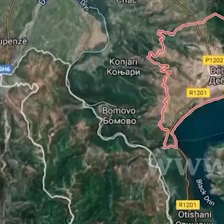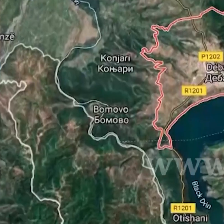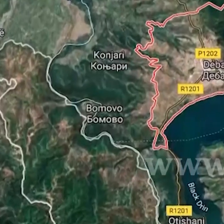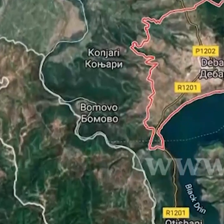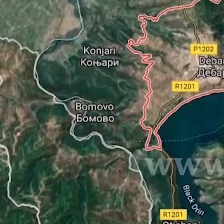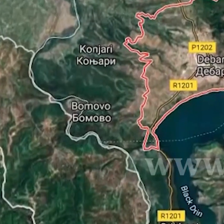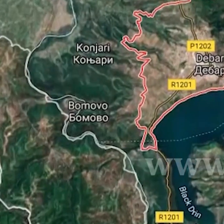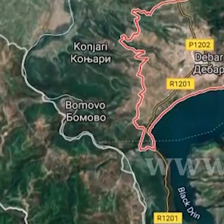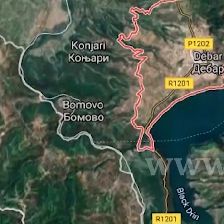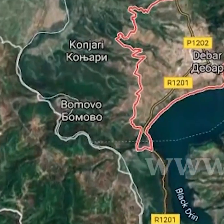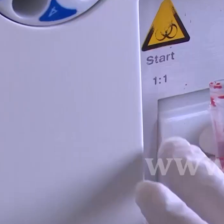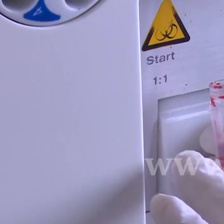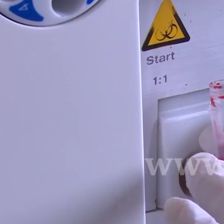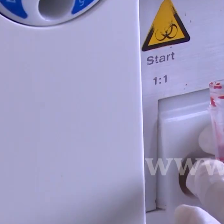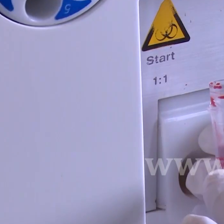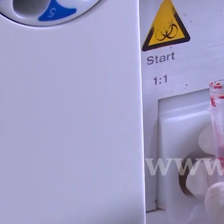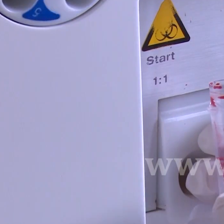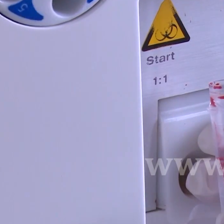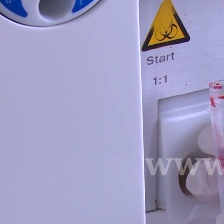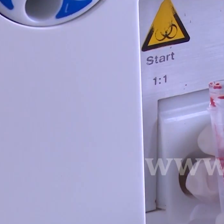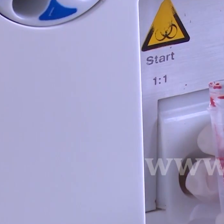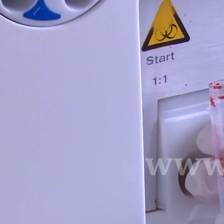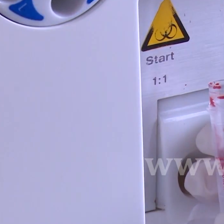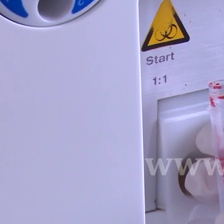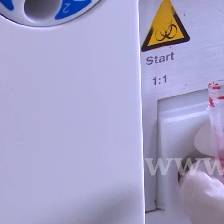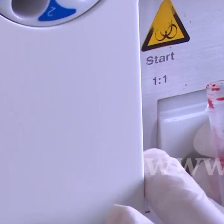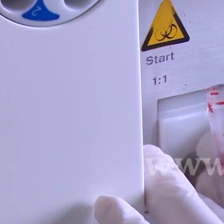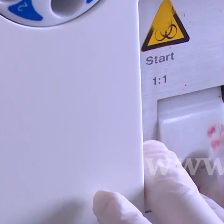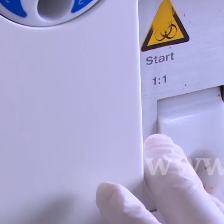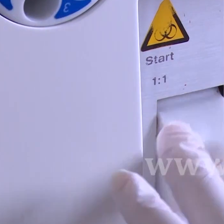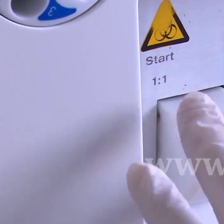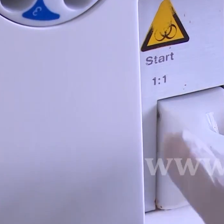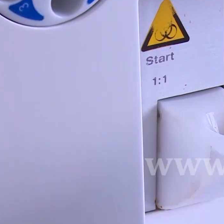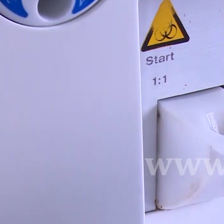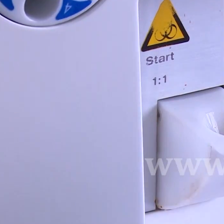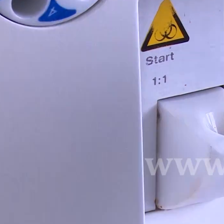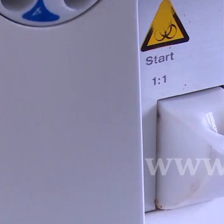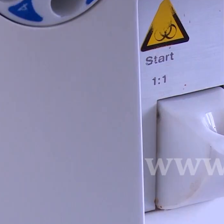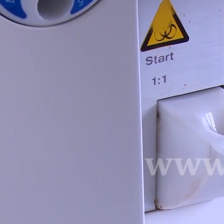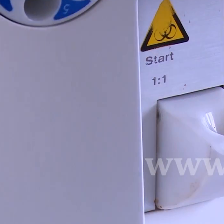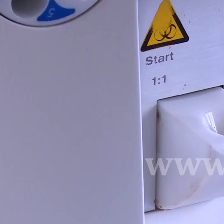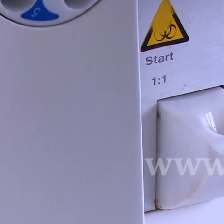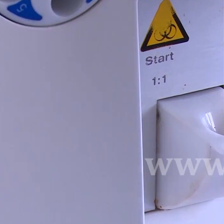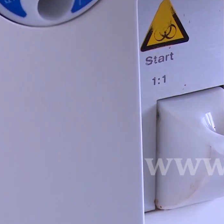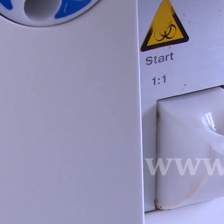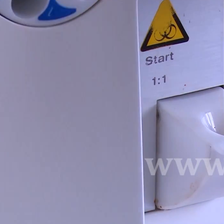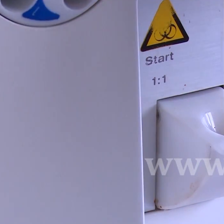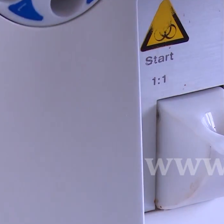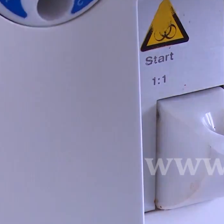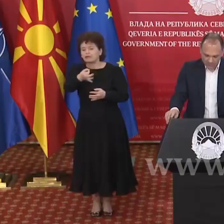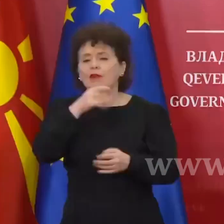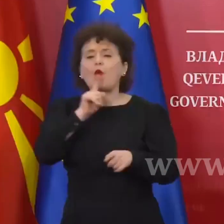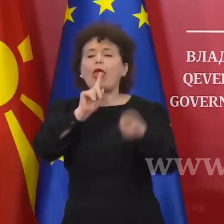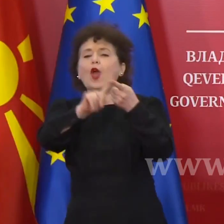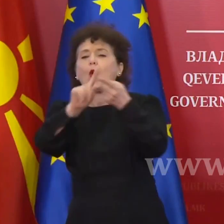од Дебар и 11 од Скопје. Министерот за здравство Венко Филипче извести дека 4 нови случаи се од Скопје, а состојбата на сите пациенти е